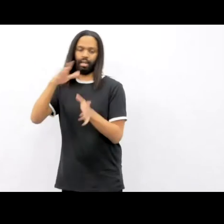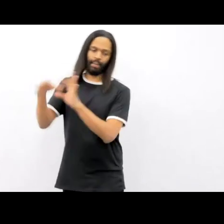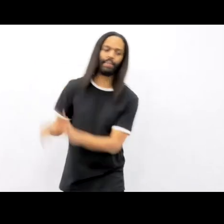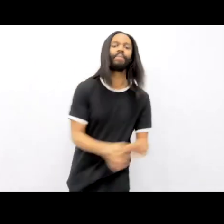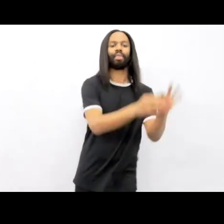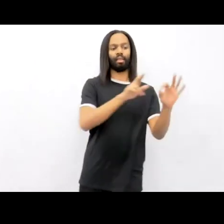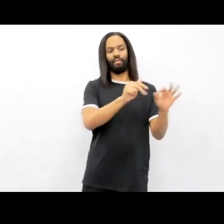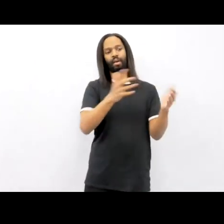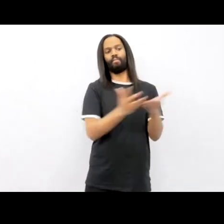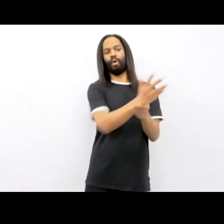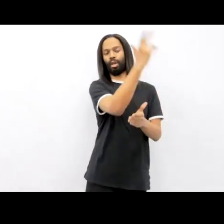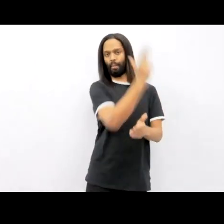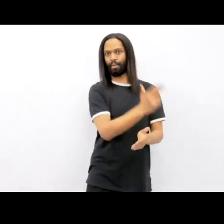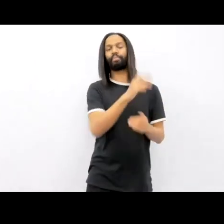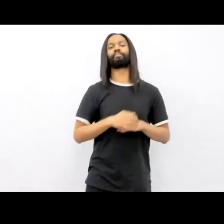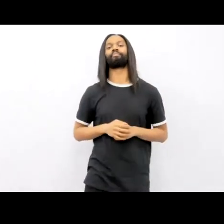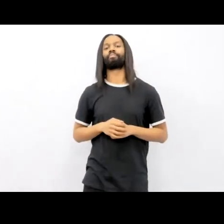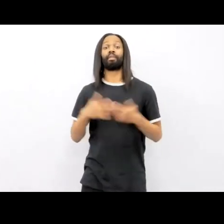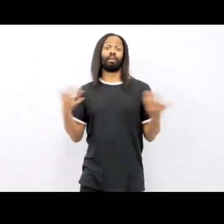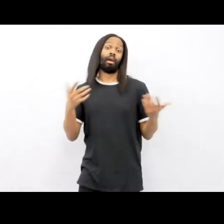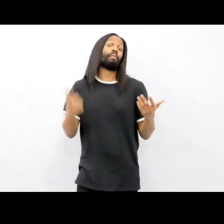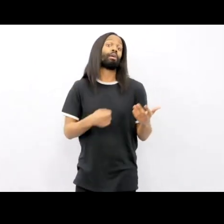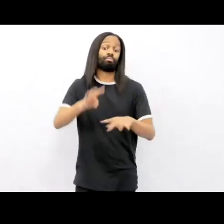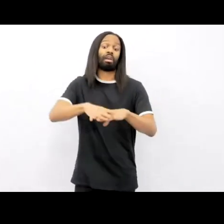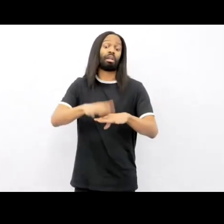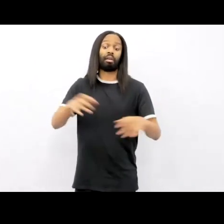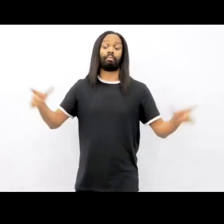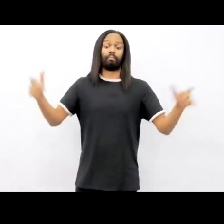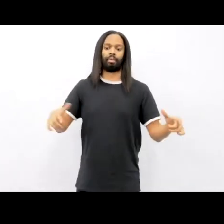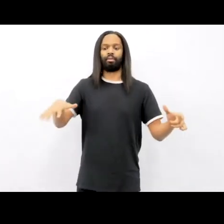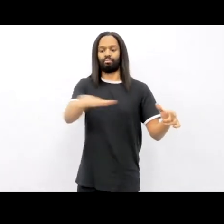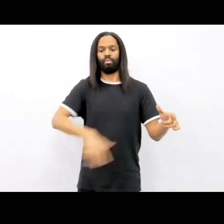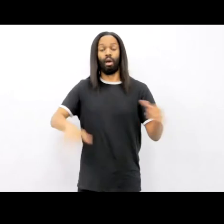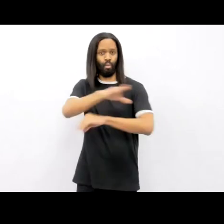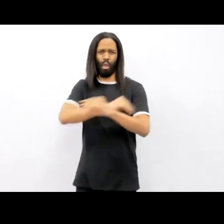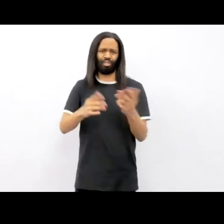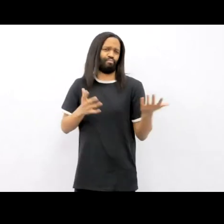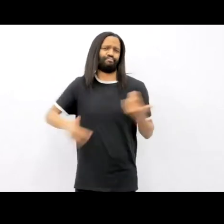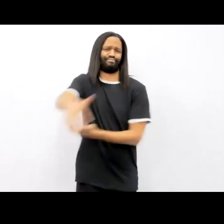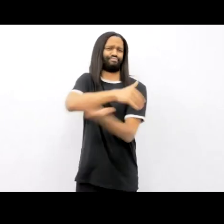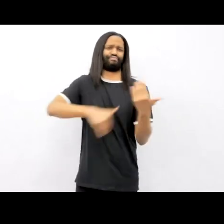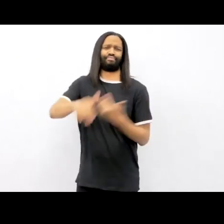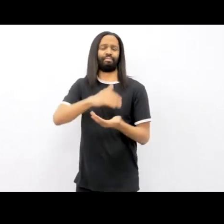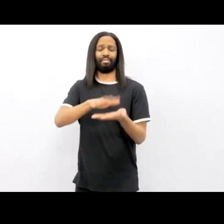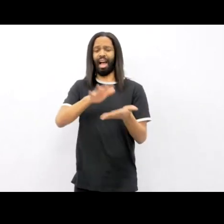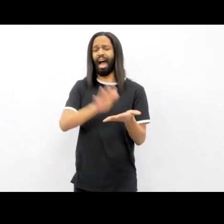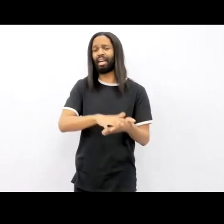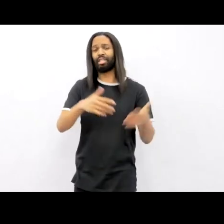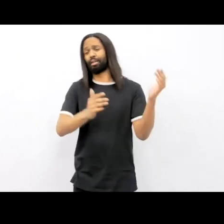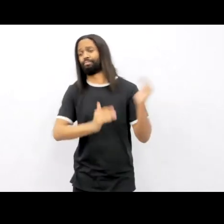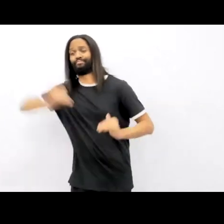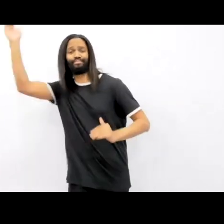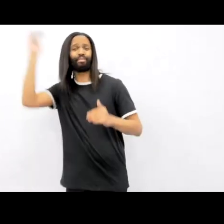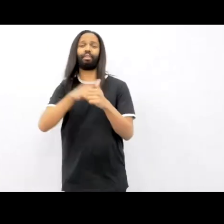C'est un quartier dans lequel il doit y avoir aussi une millité de population. Toutes les classes d'âge, toutes les catégories sociales doivent